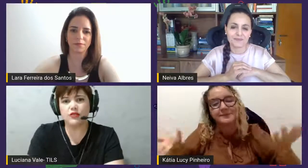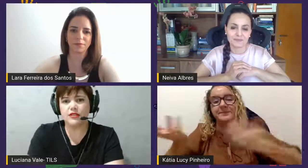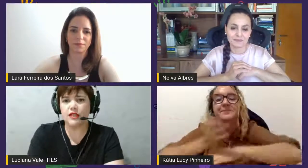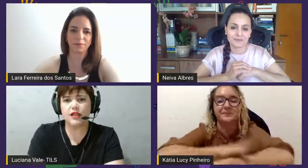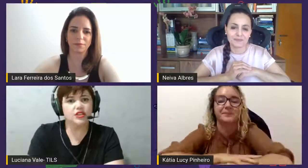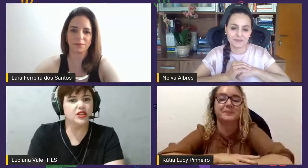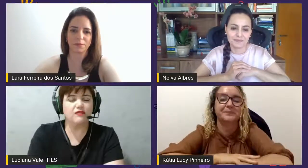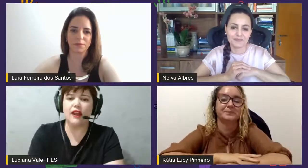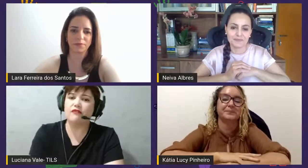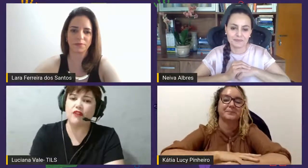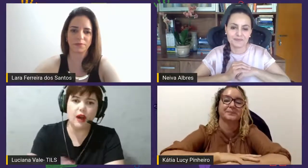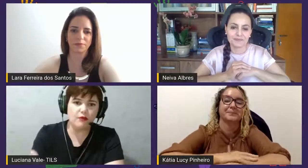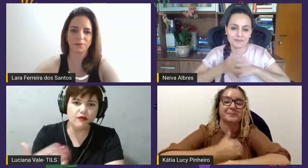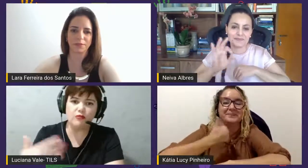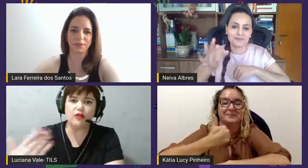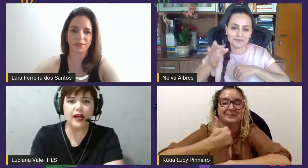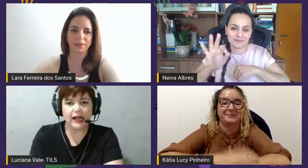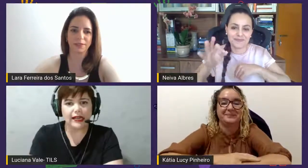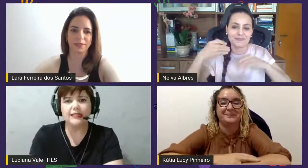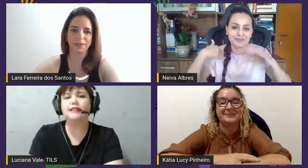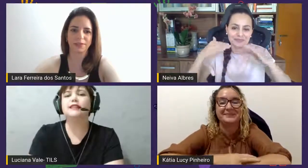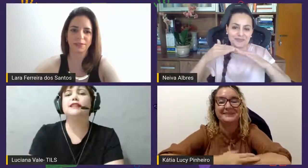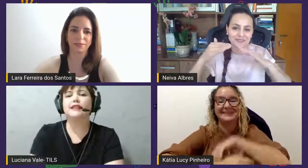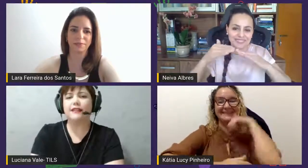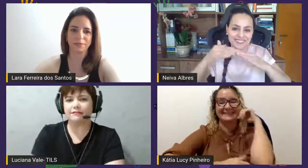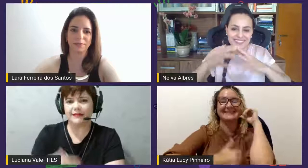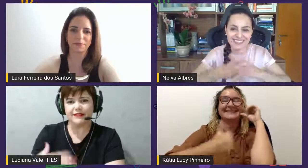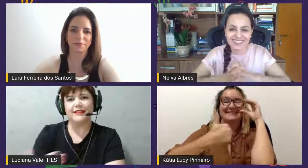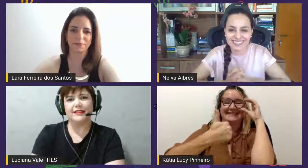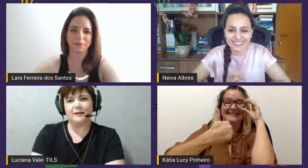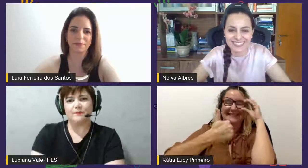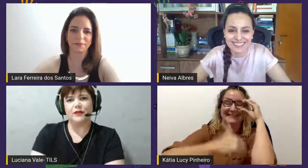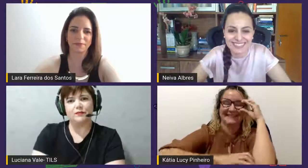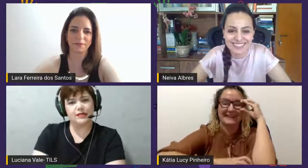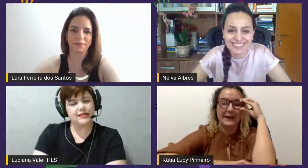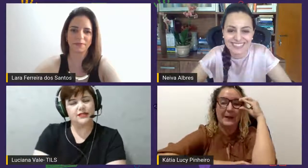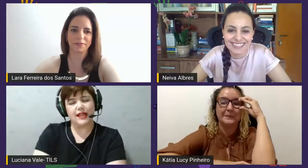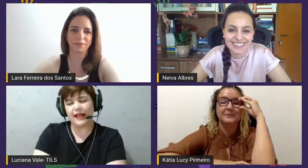desafio constante, e falar: "Vamos lá", e Preciso dar o primeiro